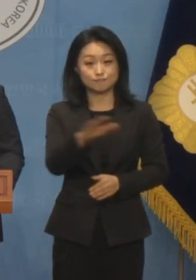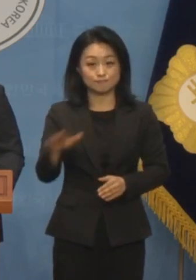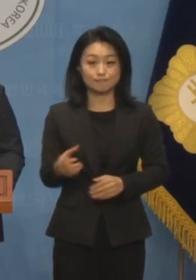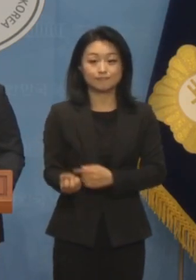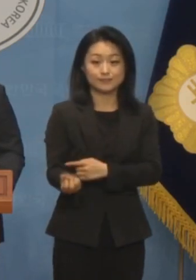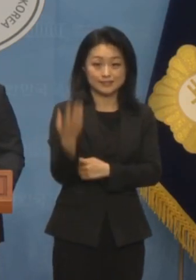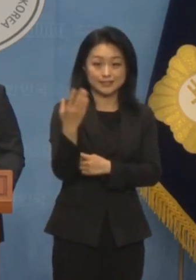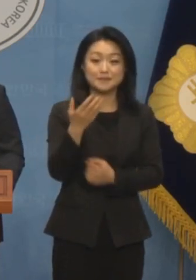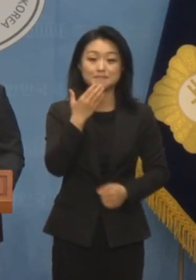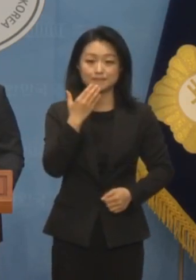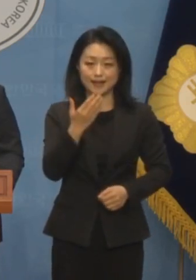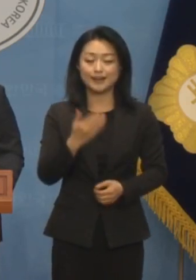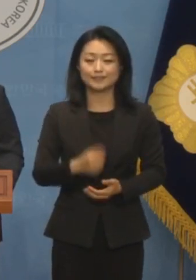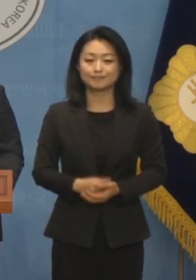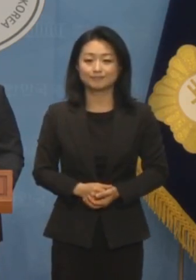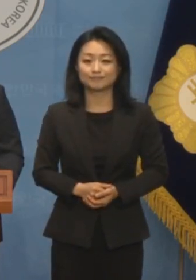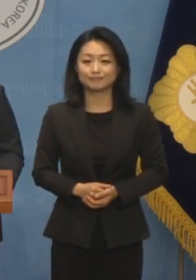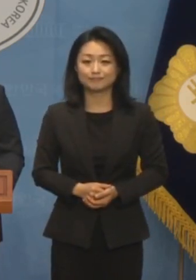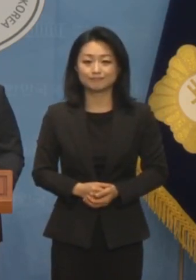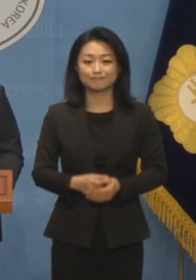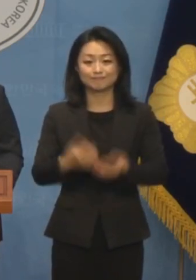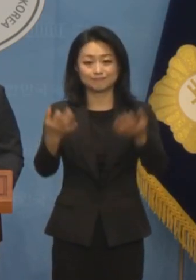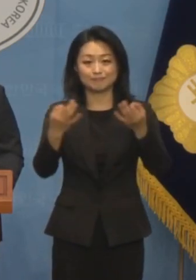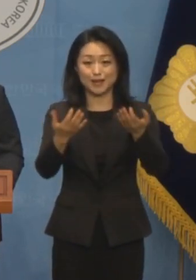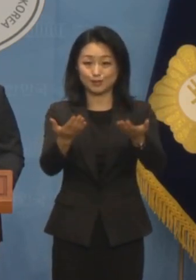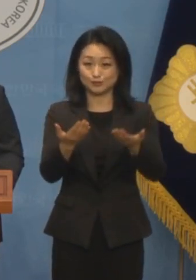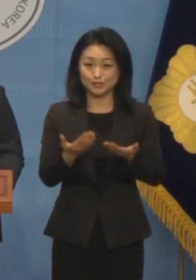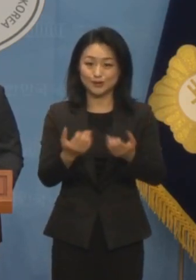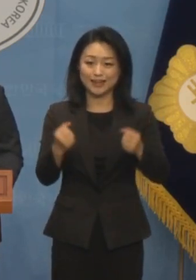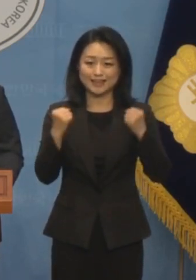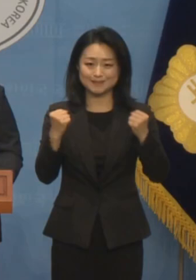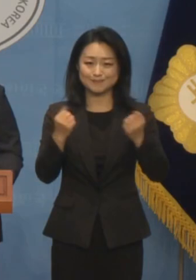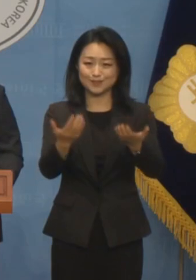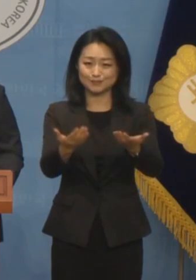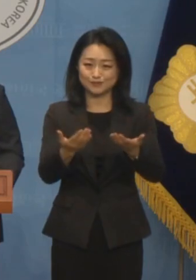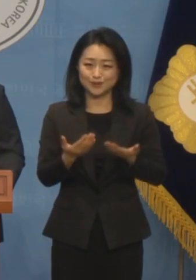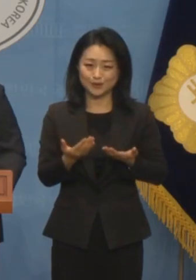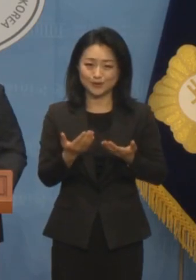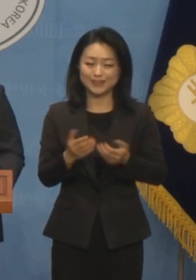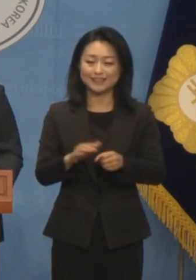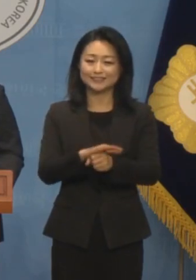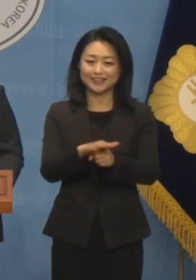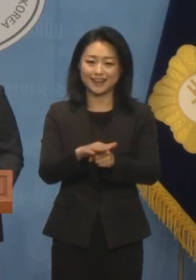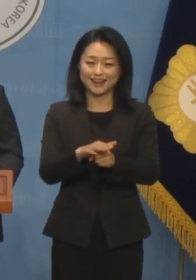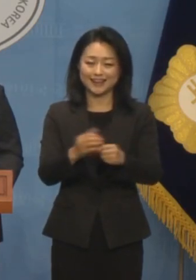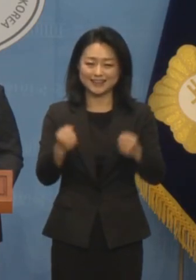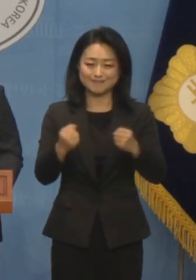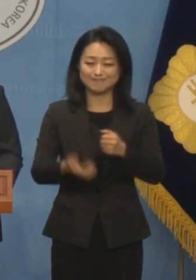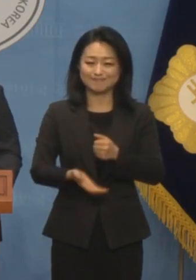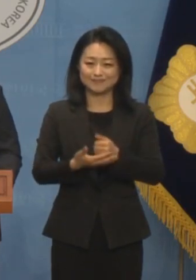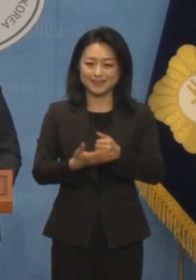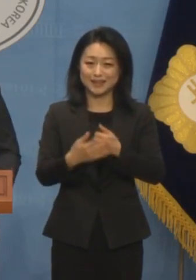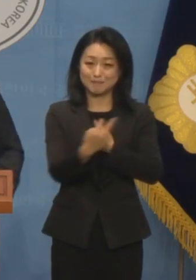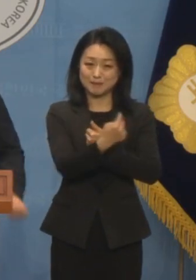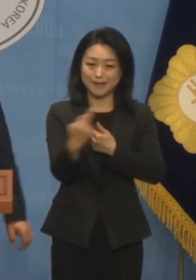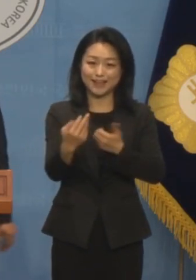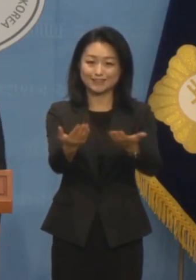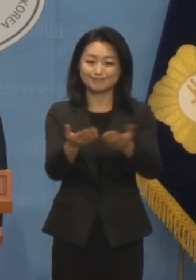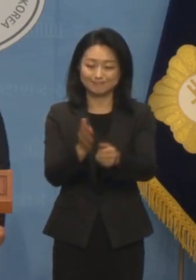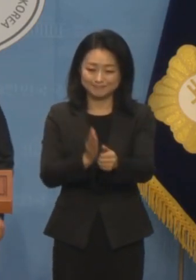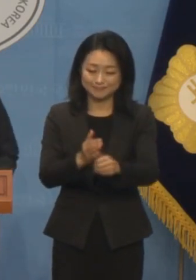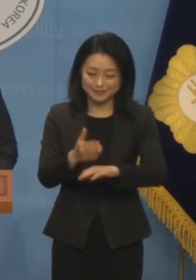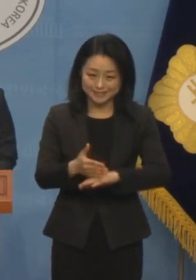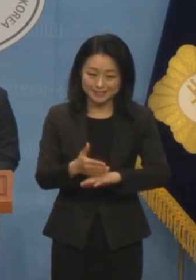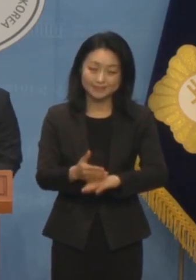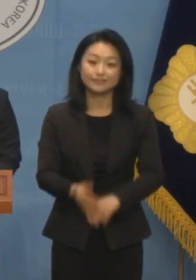성과를 내겠습니다. 지켜봐 주시고 응원해 주시고 애정어린 격려와 비판 부탁드립니다.